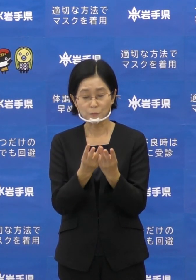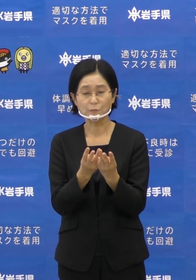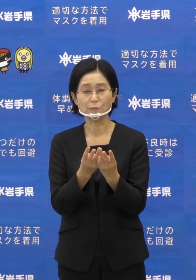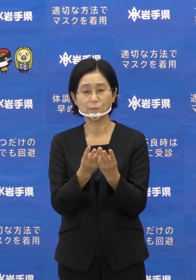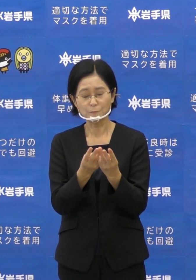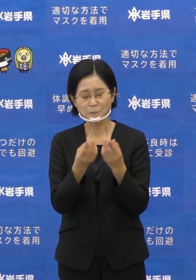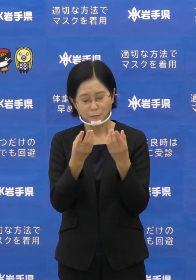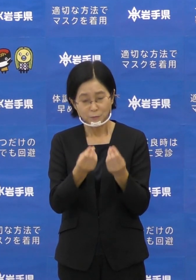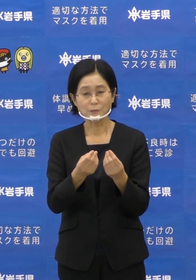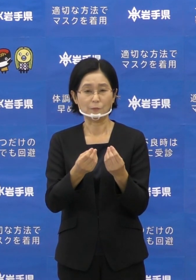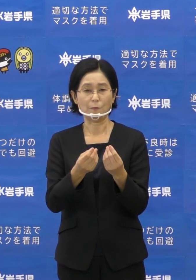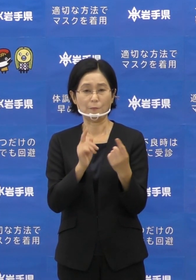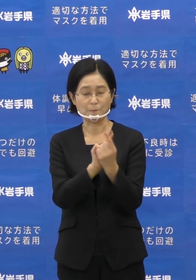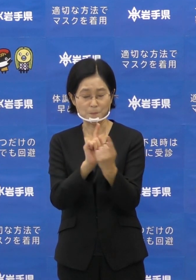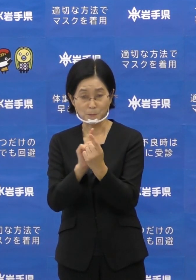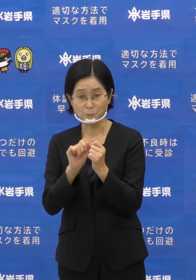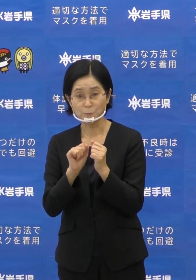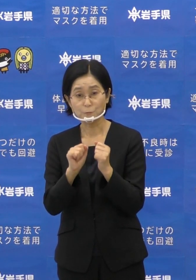ラス、